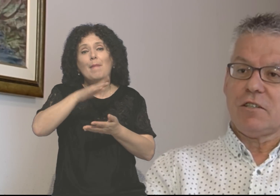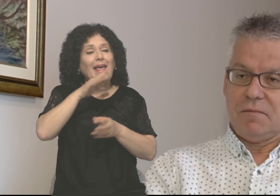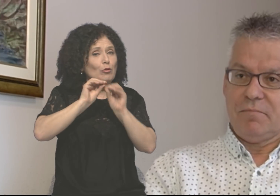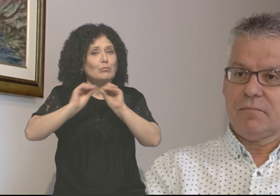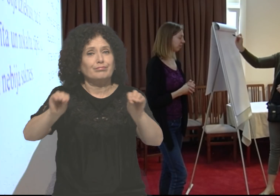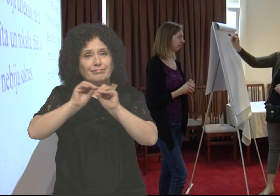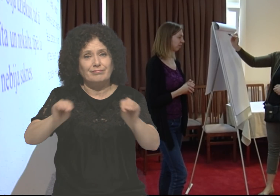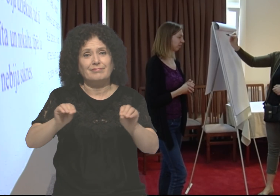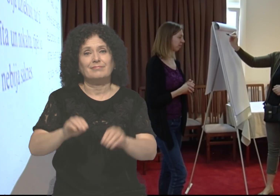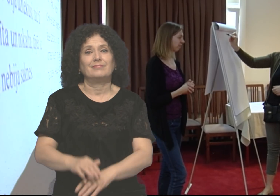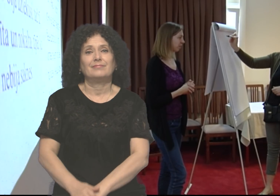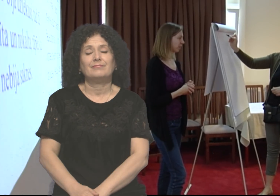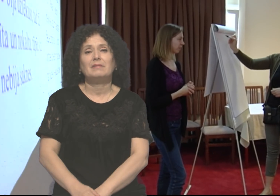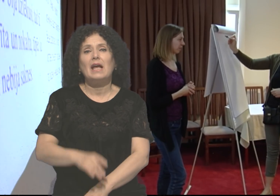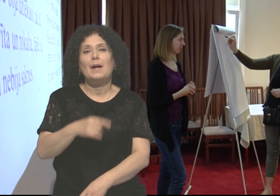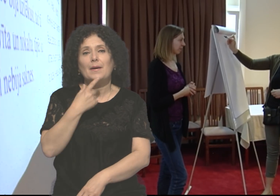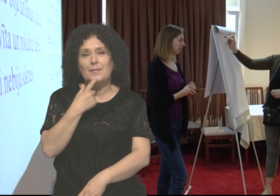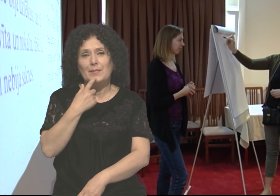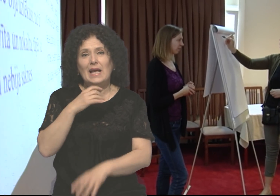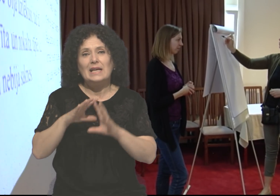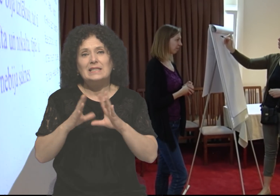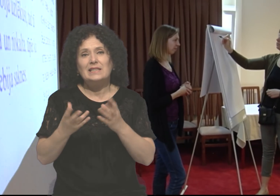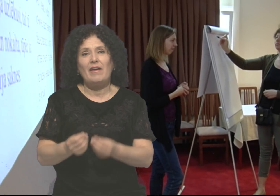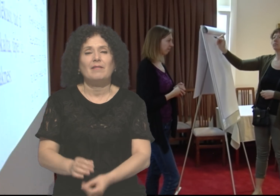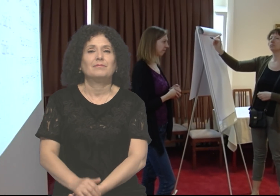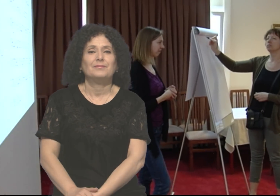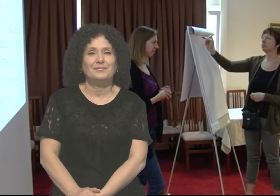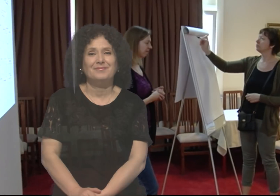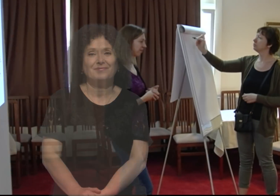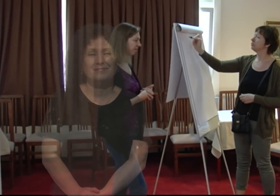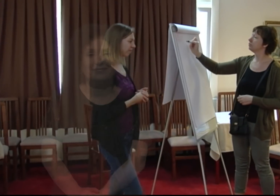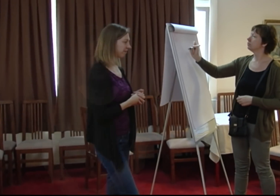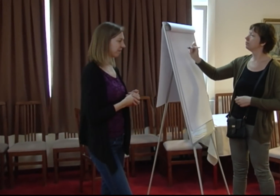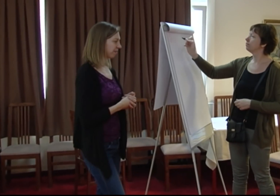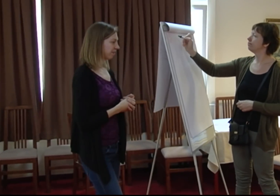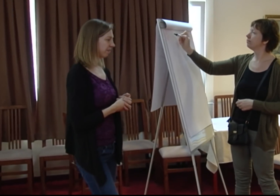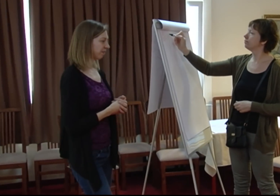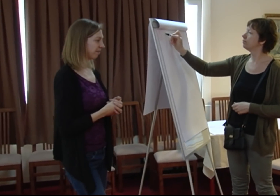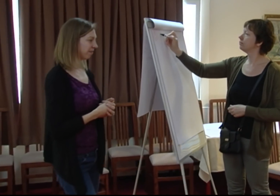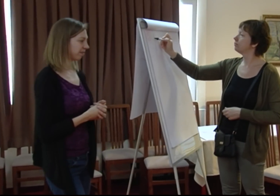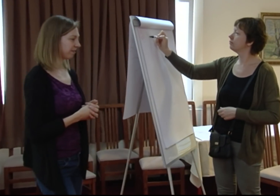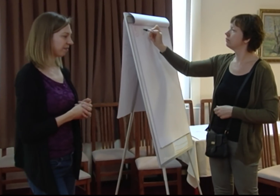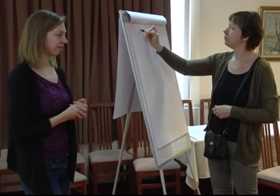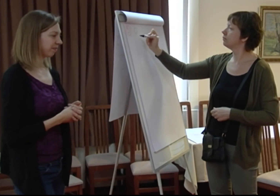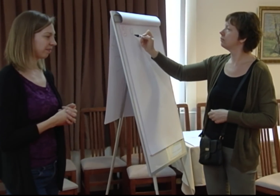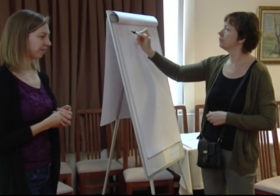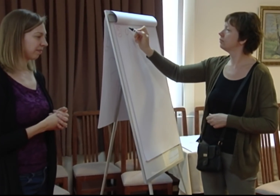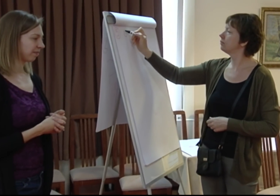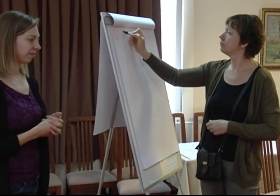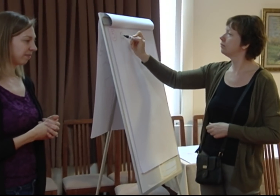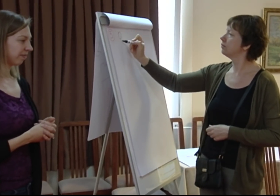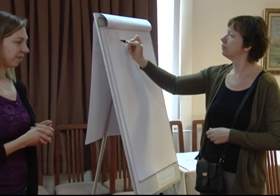нивната држава. Се почна пред извесно време кога преку организацијата на глуви лица бев испратена во